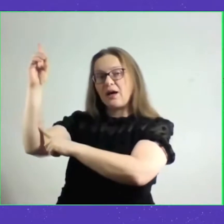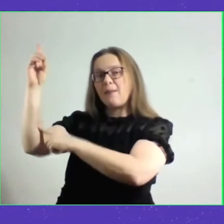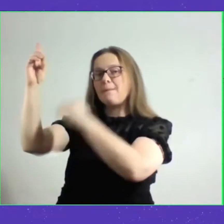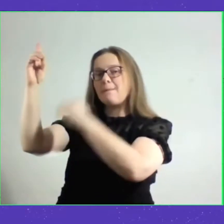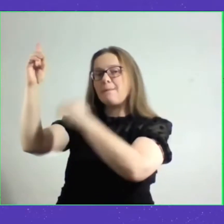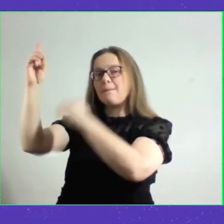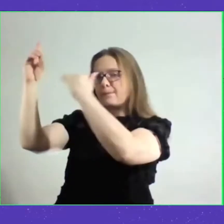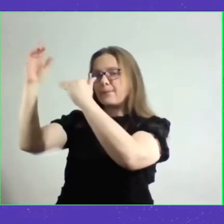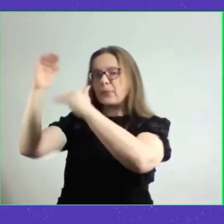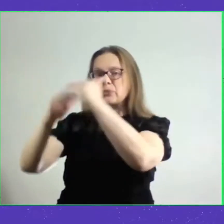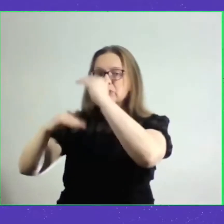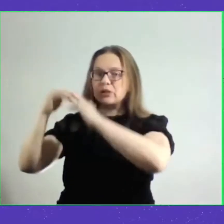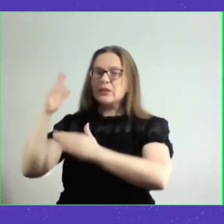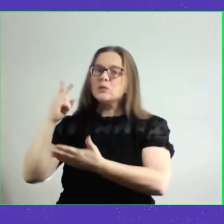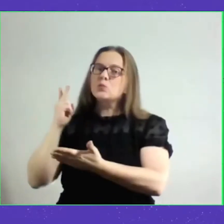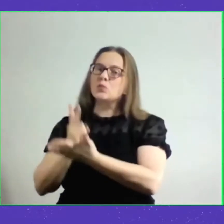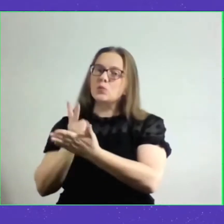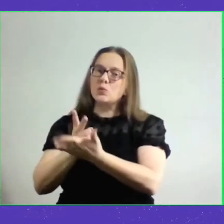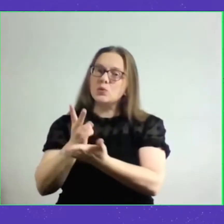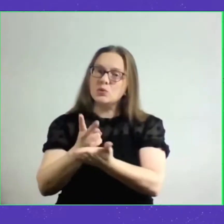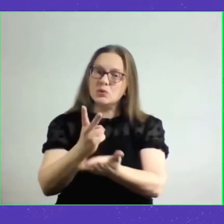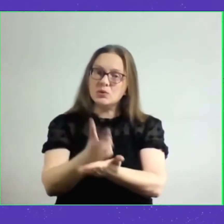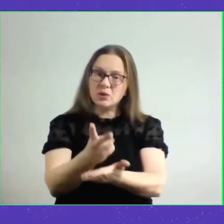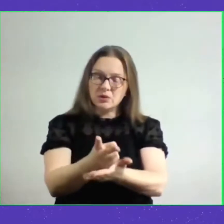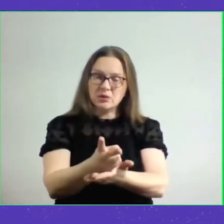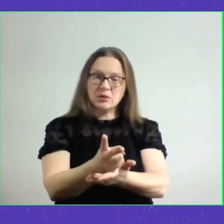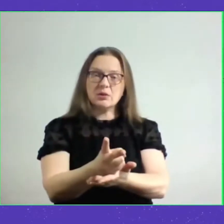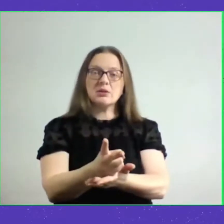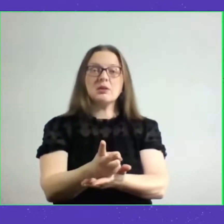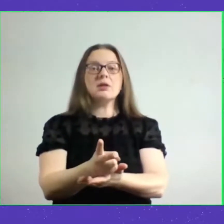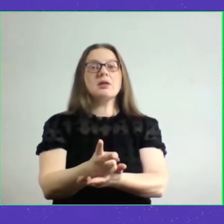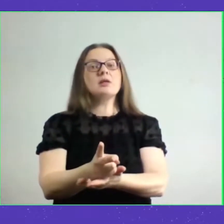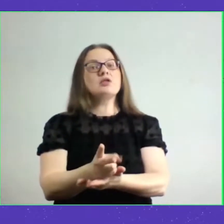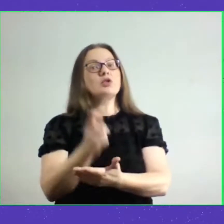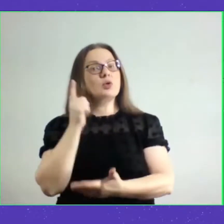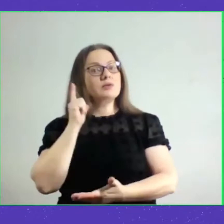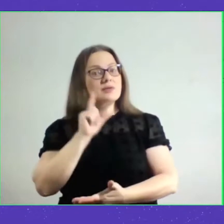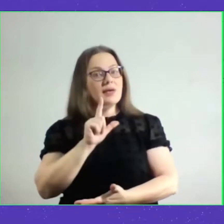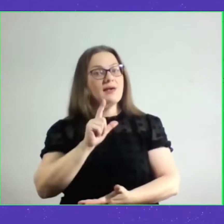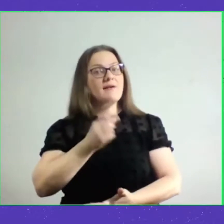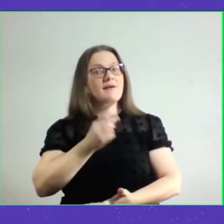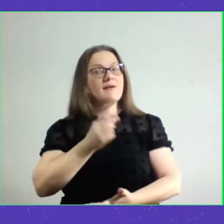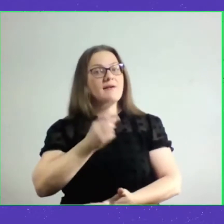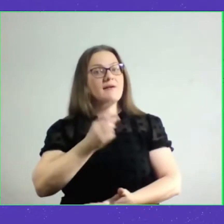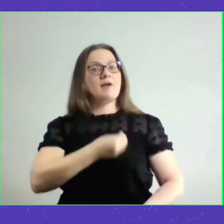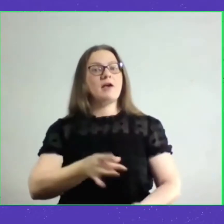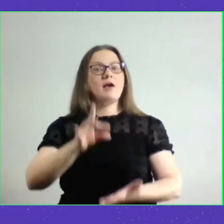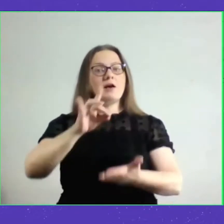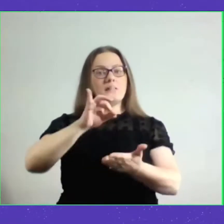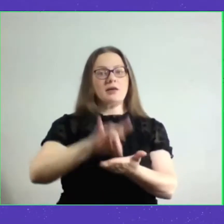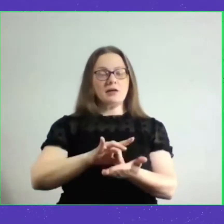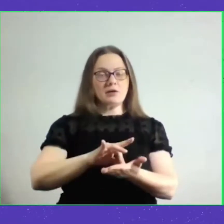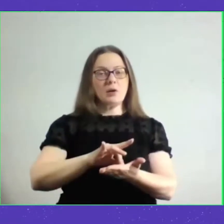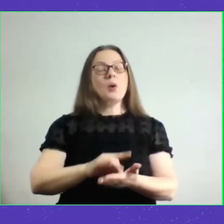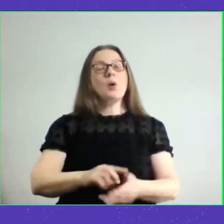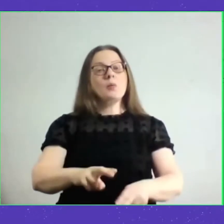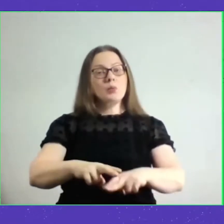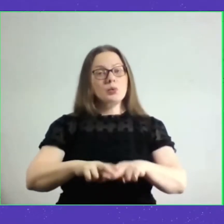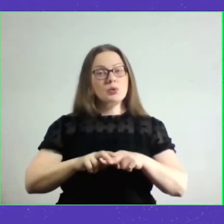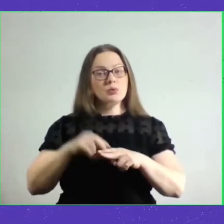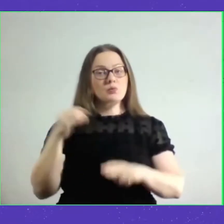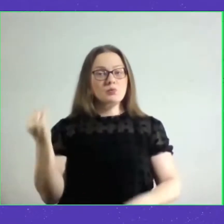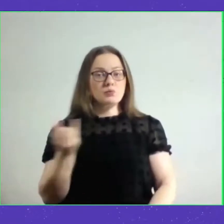Se você quiser viver o que é real, você precisa fazer a vontade de Deus